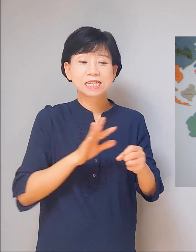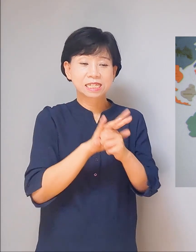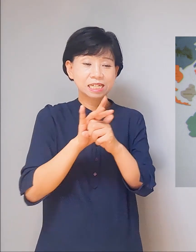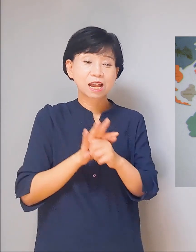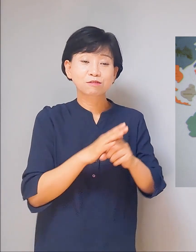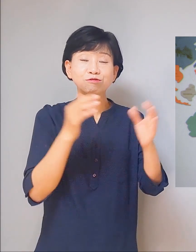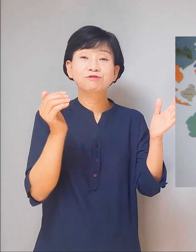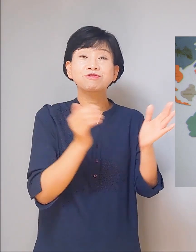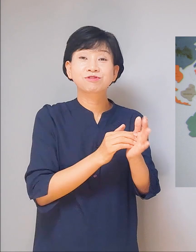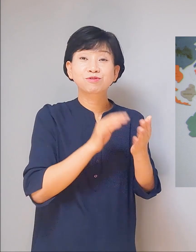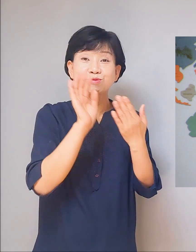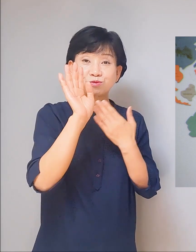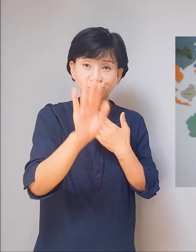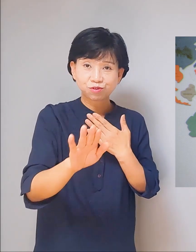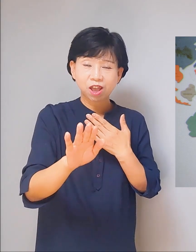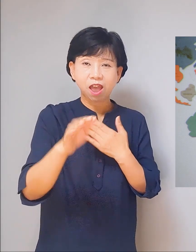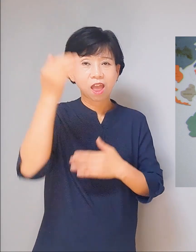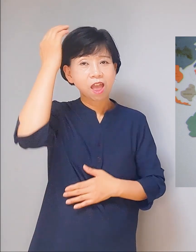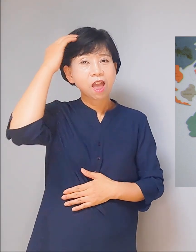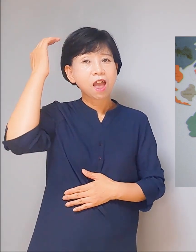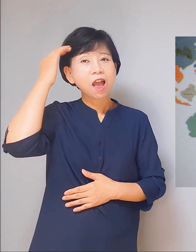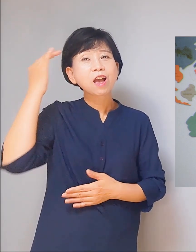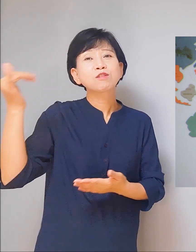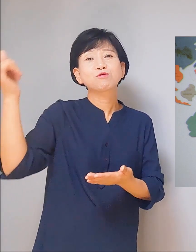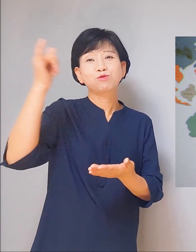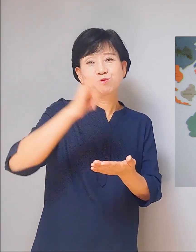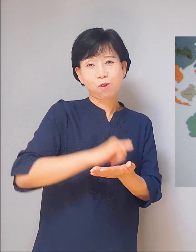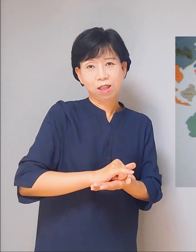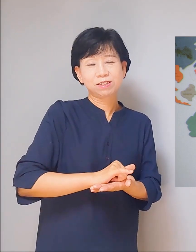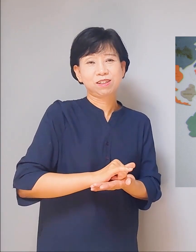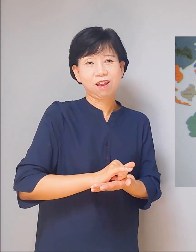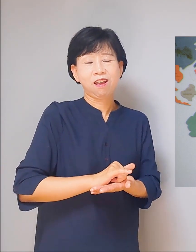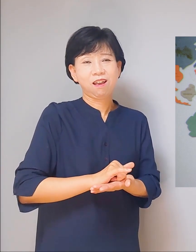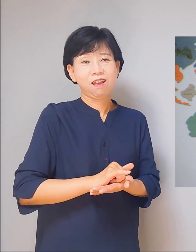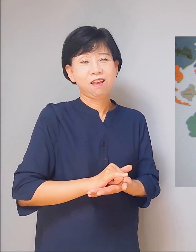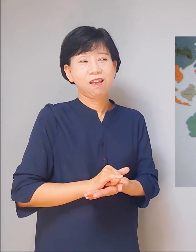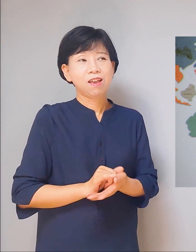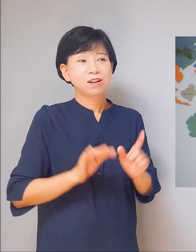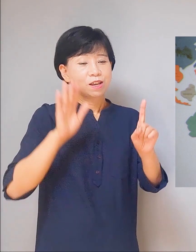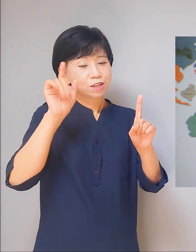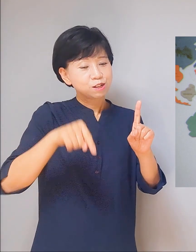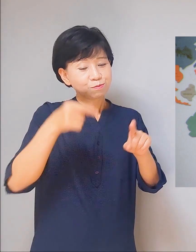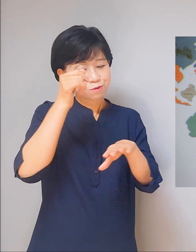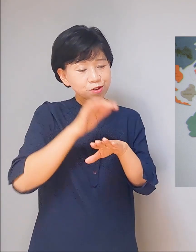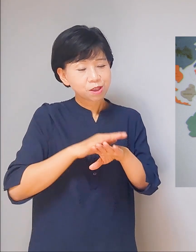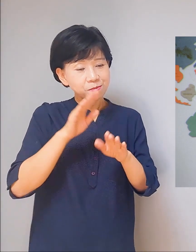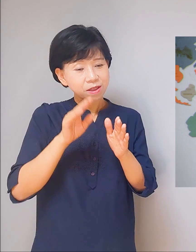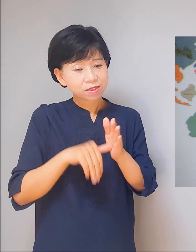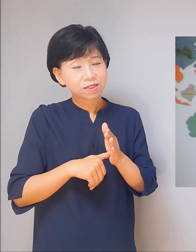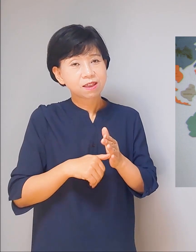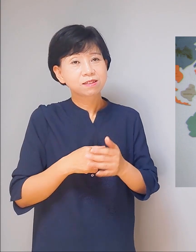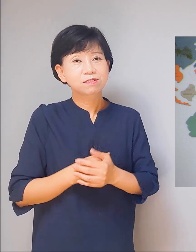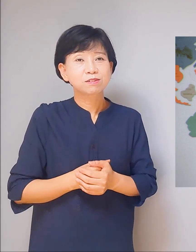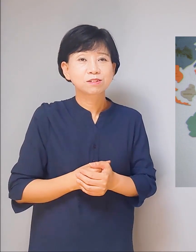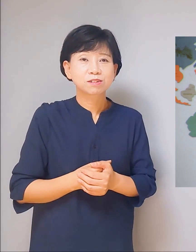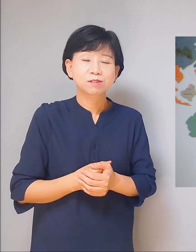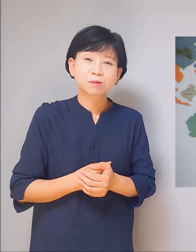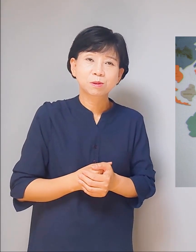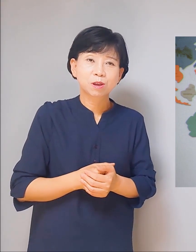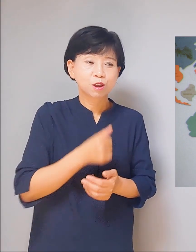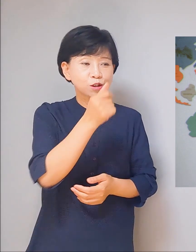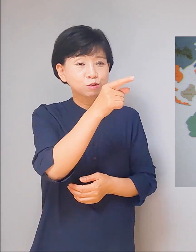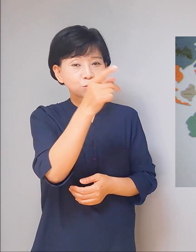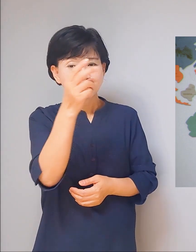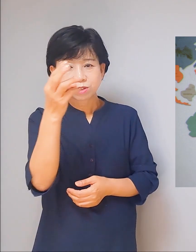이제 처음 오는 것 같아요. 오면서 제가 좀 봤더니 좀 일부 예배 때는 한 10군데 다닌다고 광고를 했는데 다시